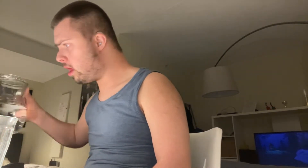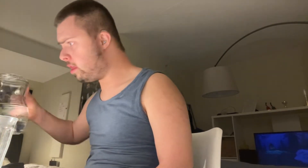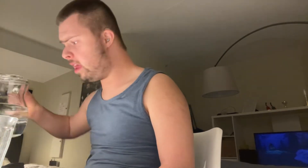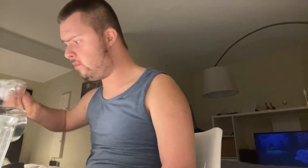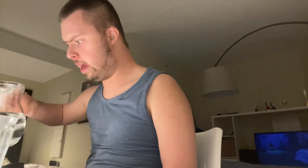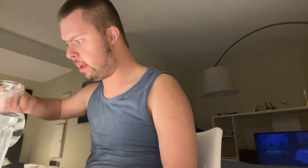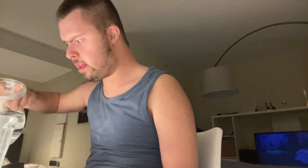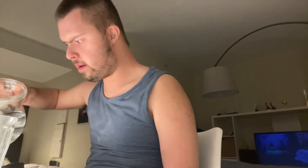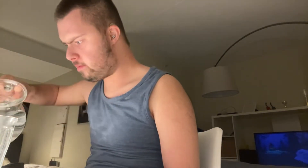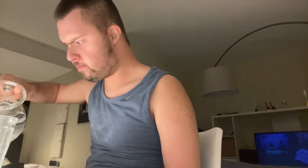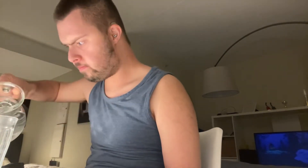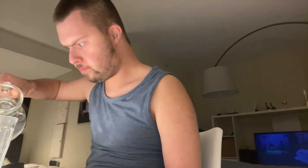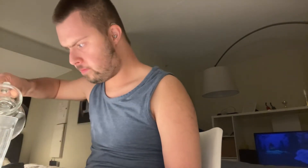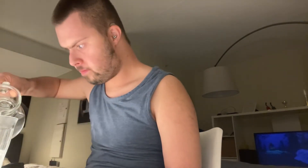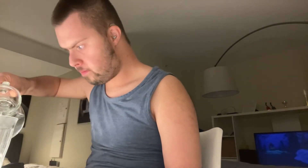ni vet.